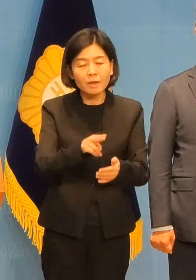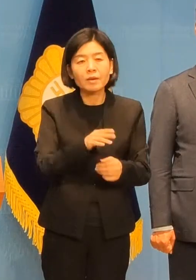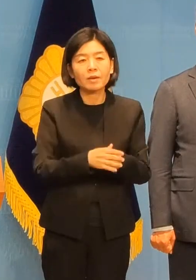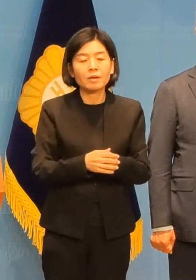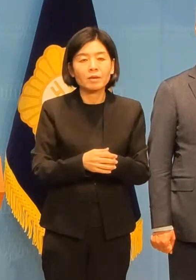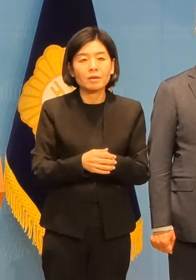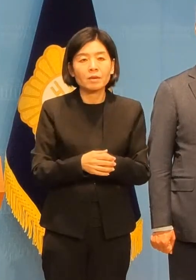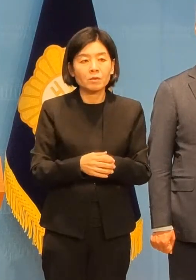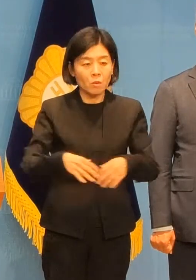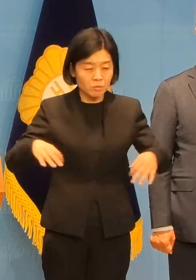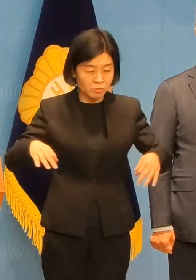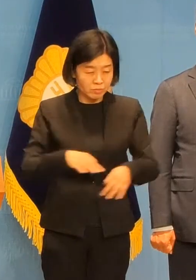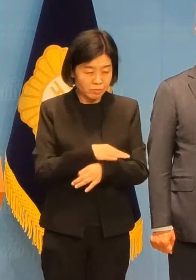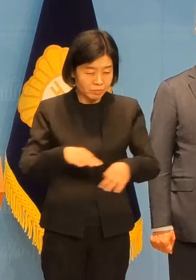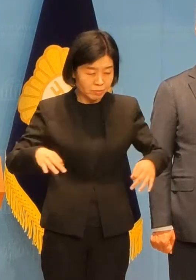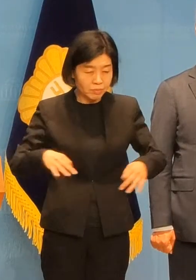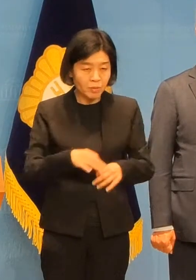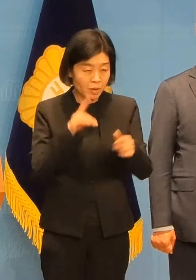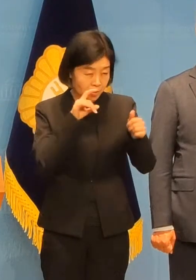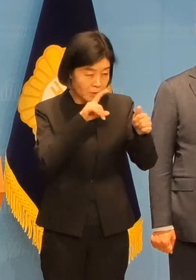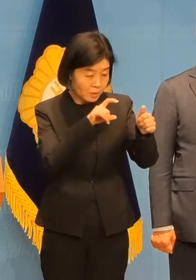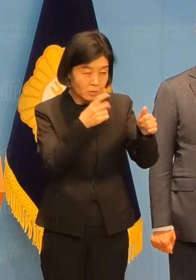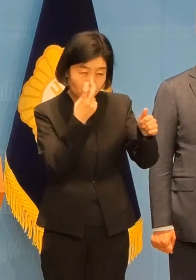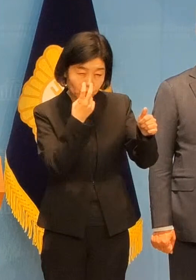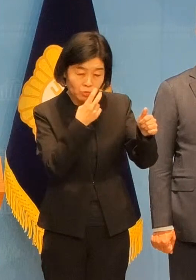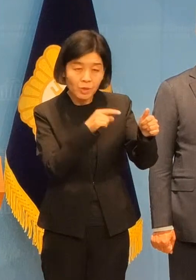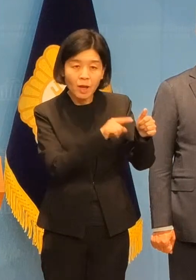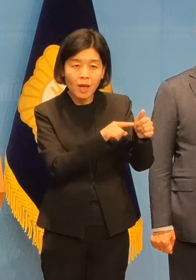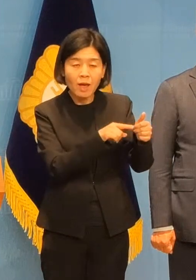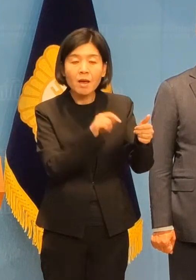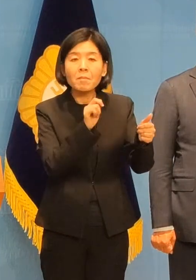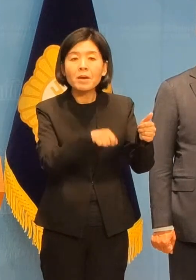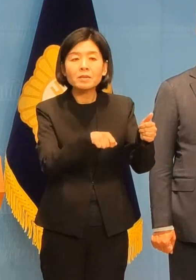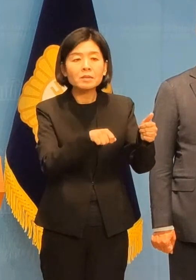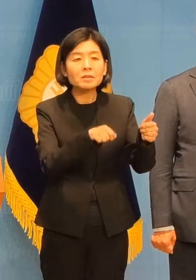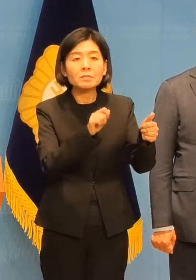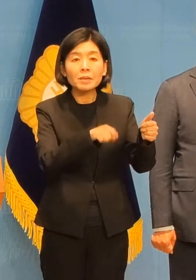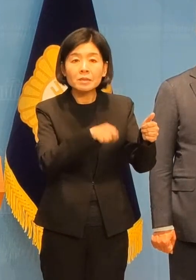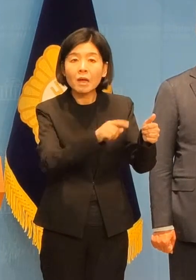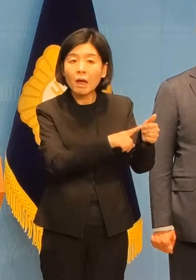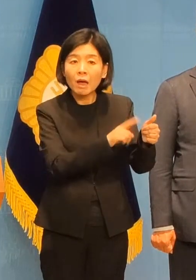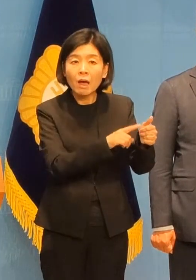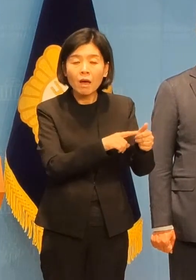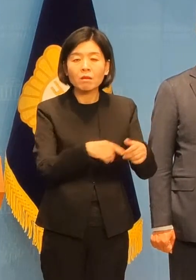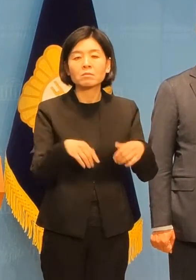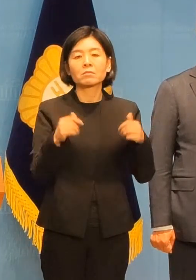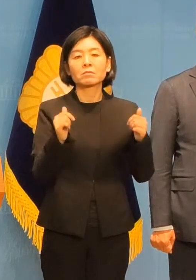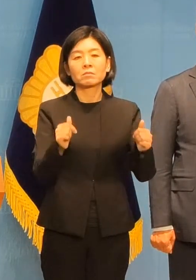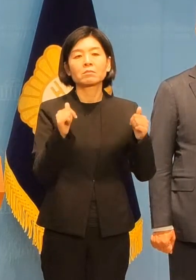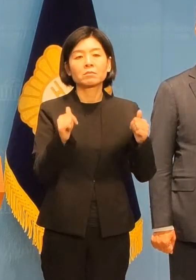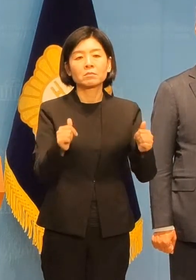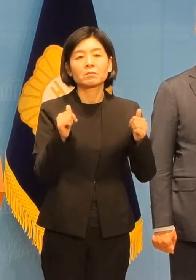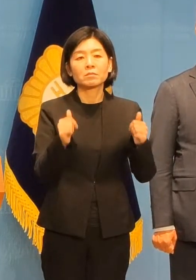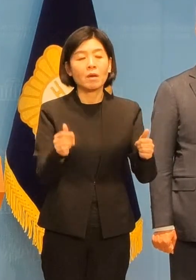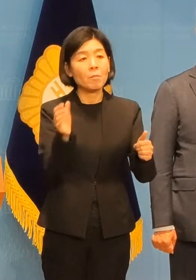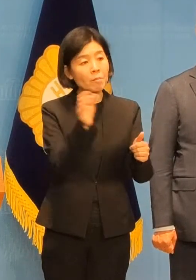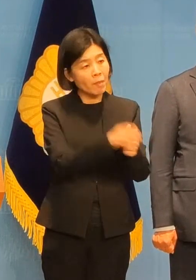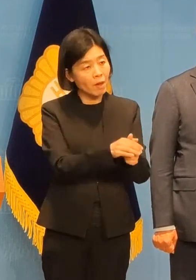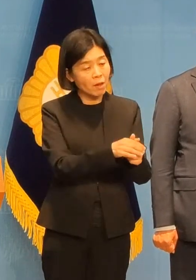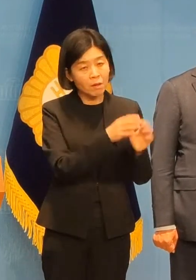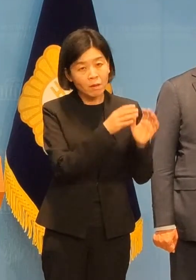나아가 부패 혐의로 감찰과 수사를 받고 있는 판사가 재판을 버젓이 이어가고도